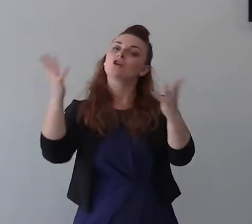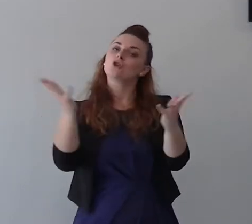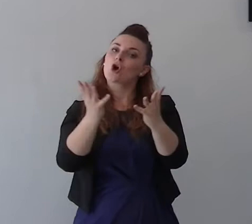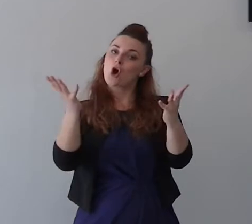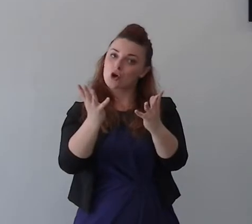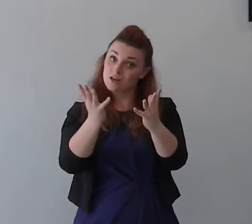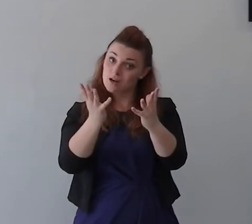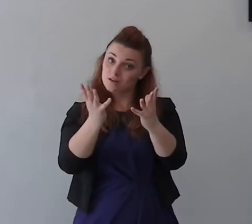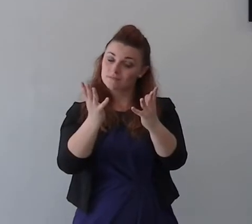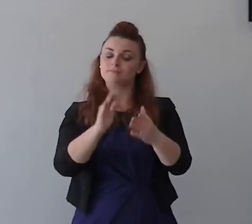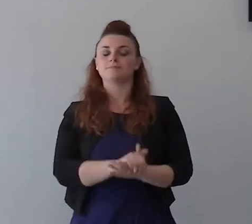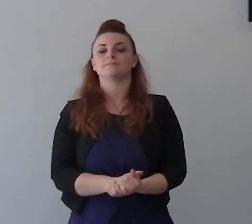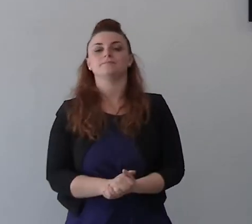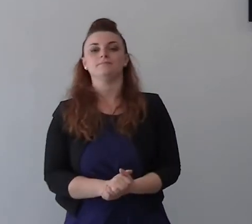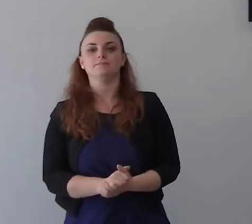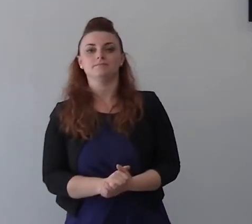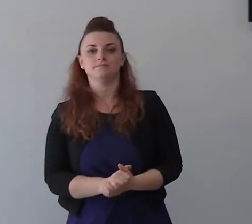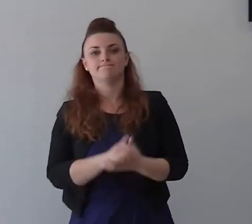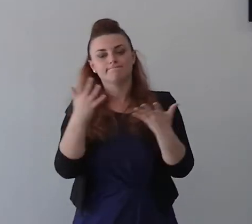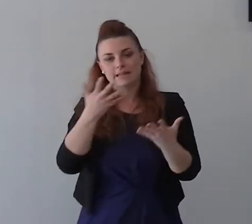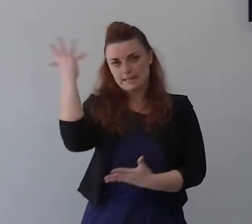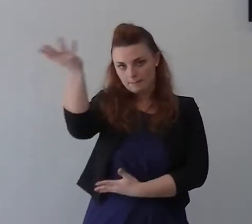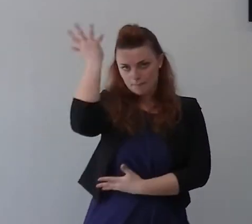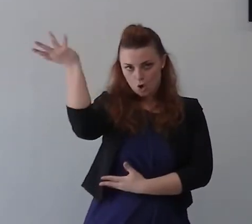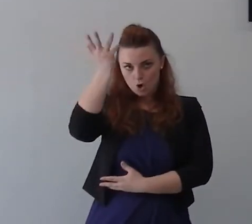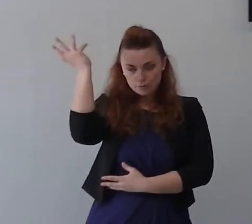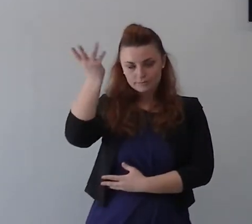e per lui che le produce. Vi farò qualche esempio.